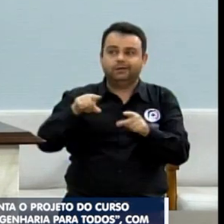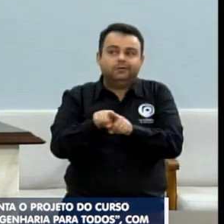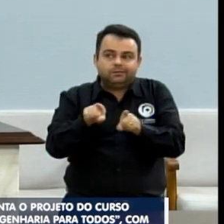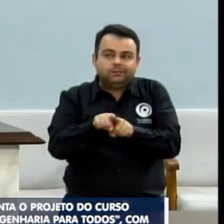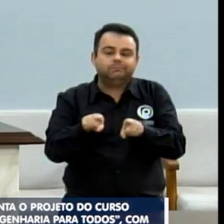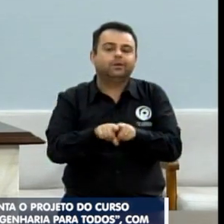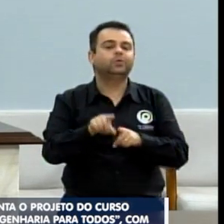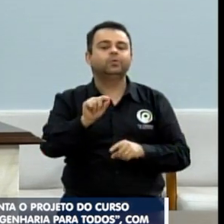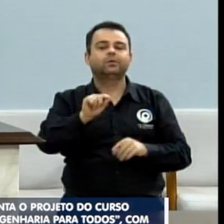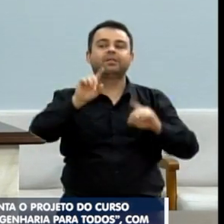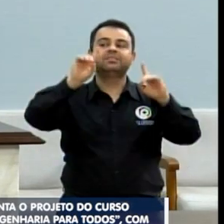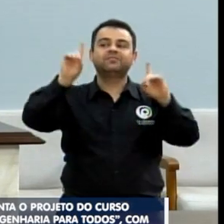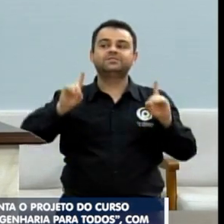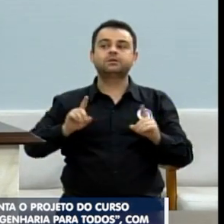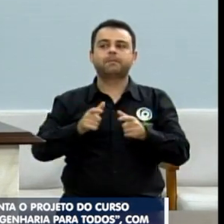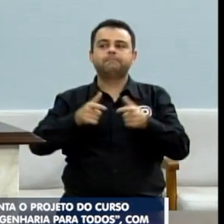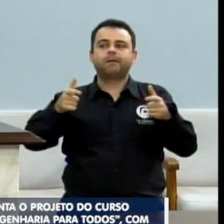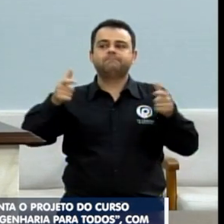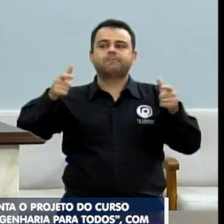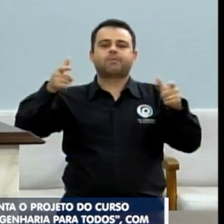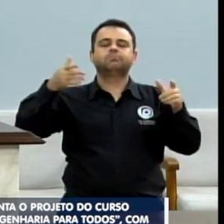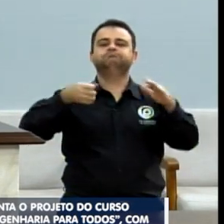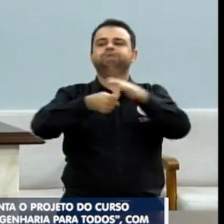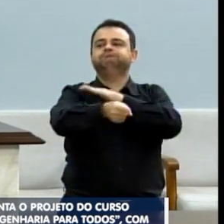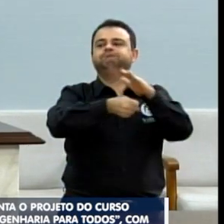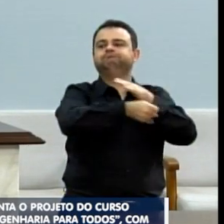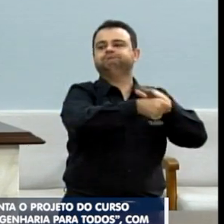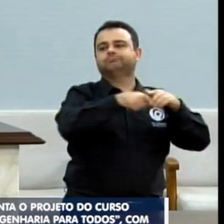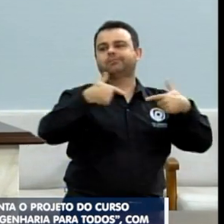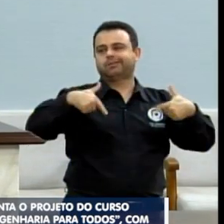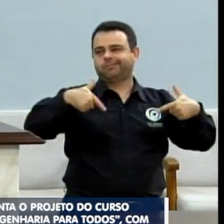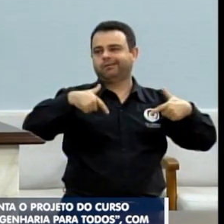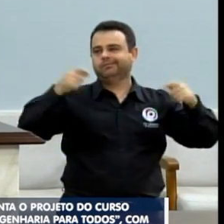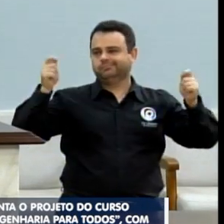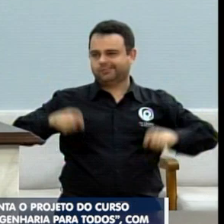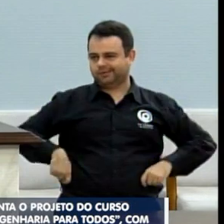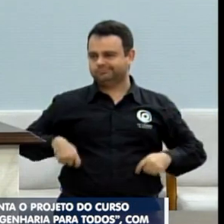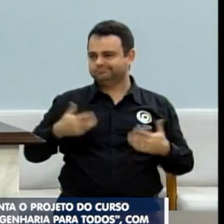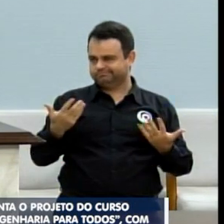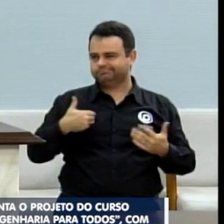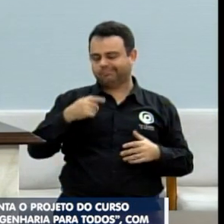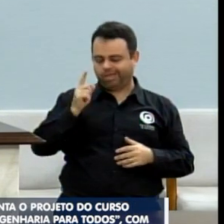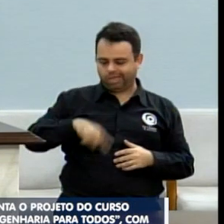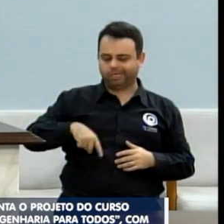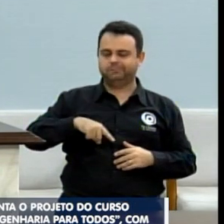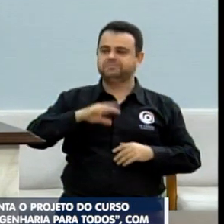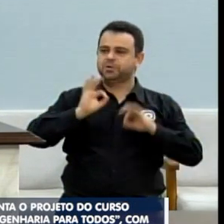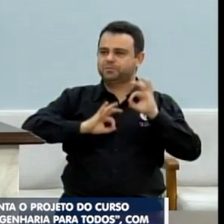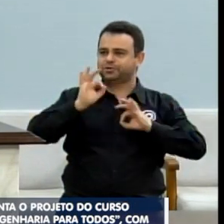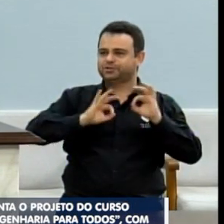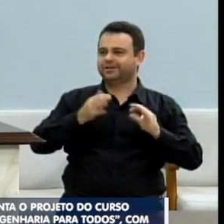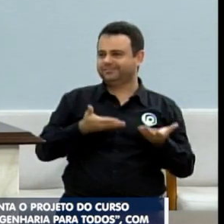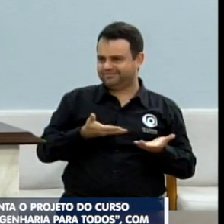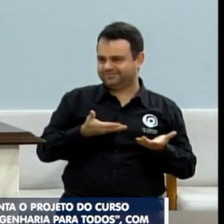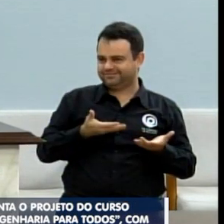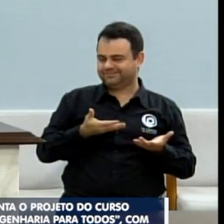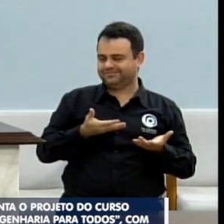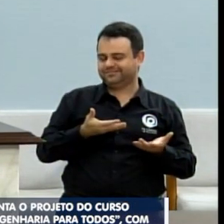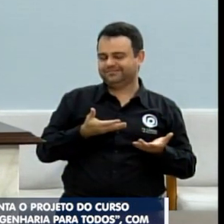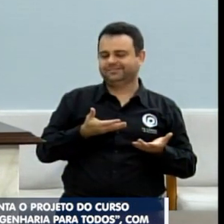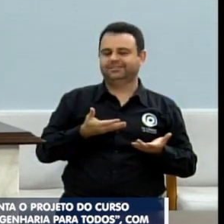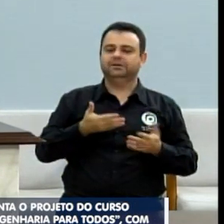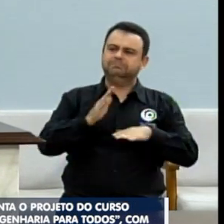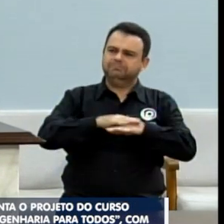participação de pessoas com deficiência. Então, esse projeto ele está em ação, né? Então, são ações